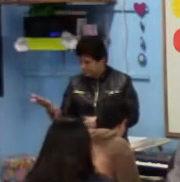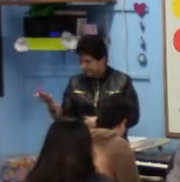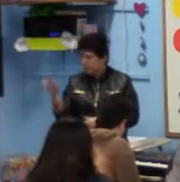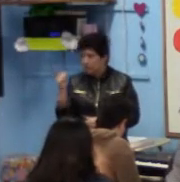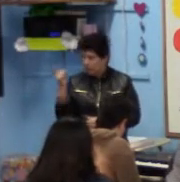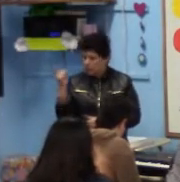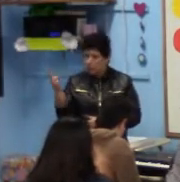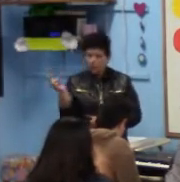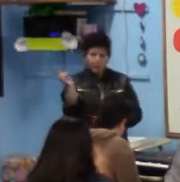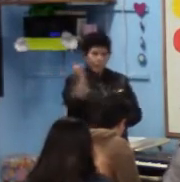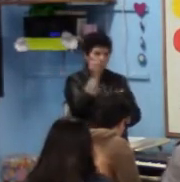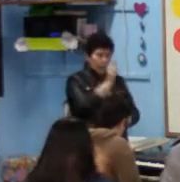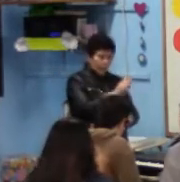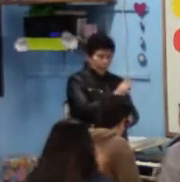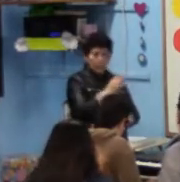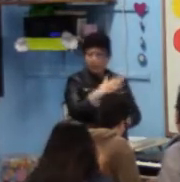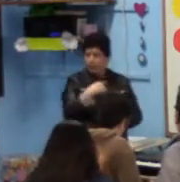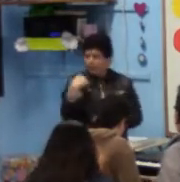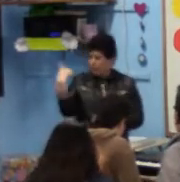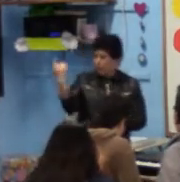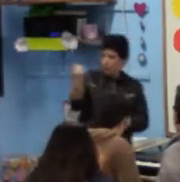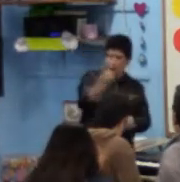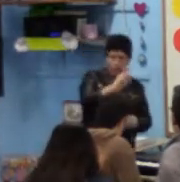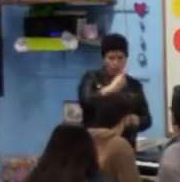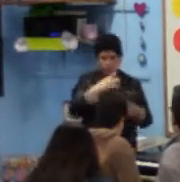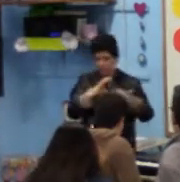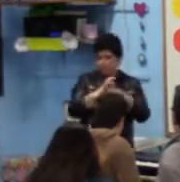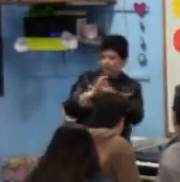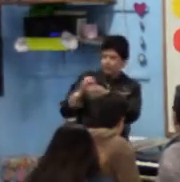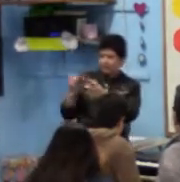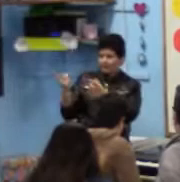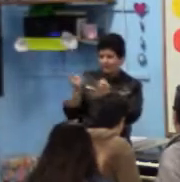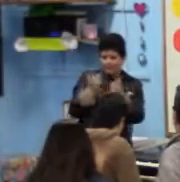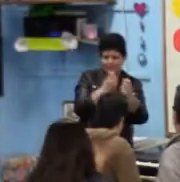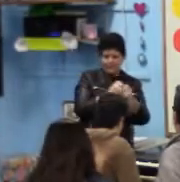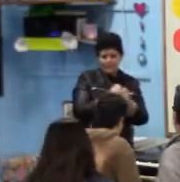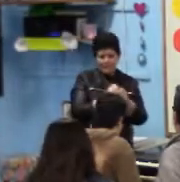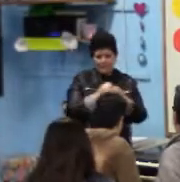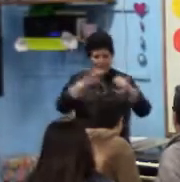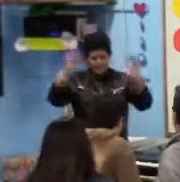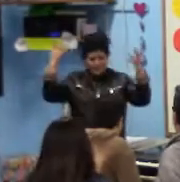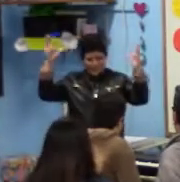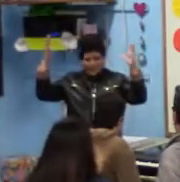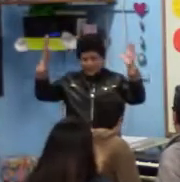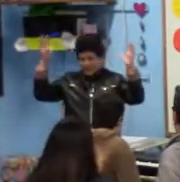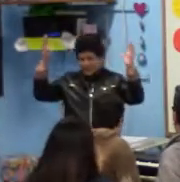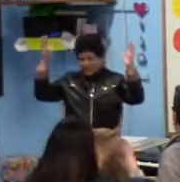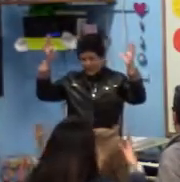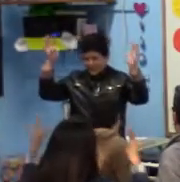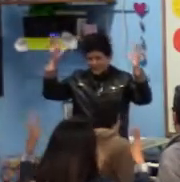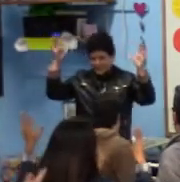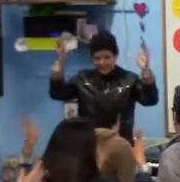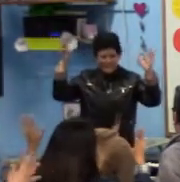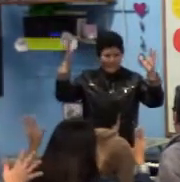ver que nos necesitamos entre todos. ¿Está bien? Bien.